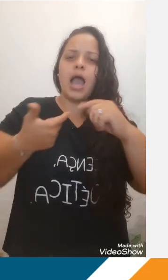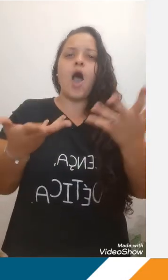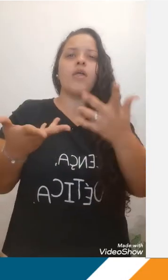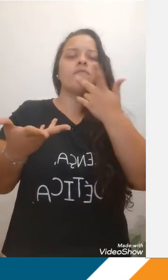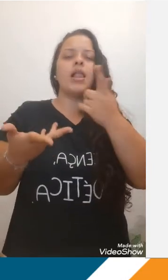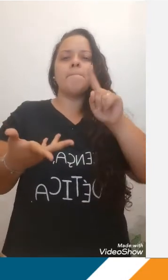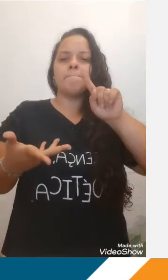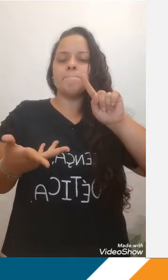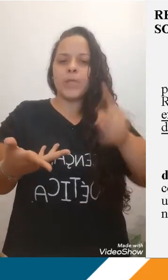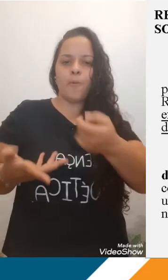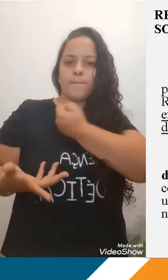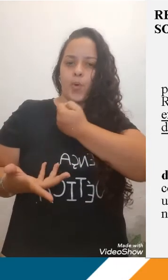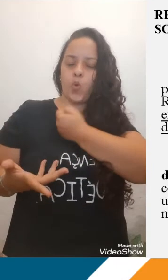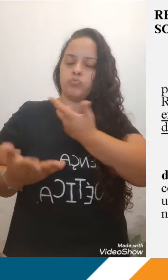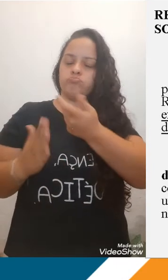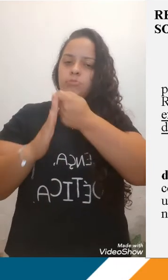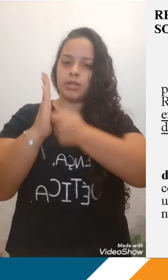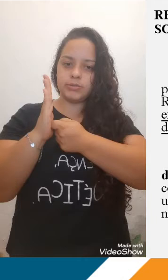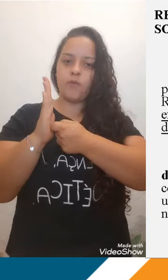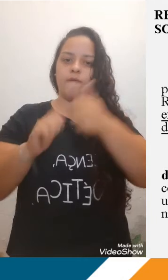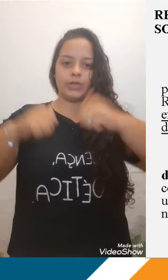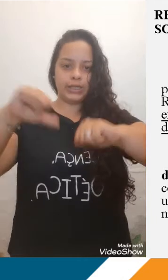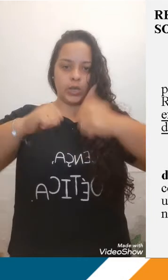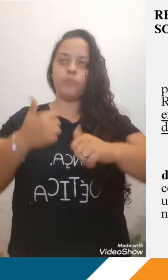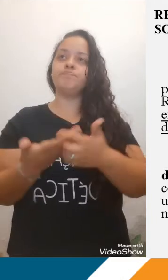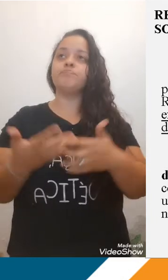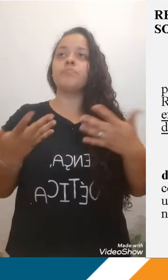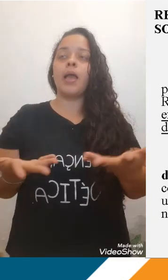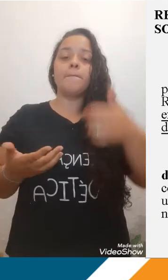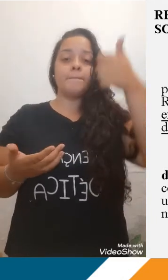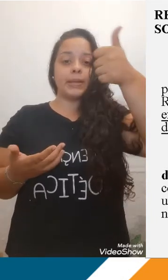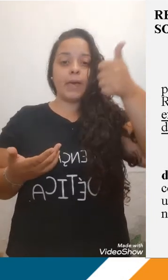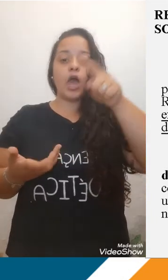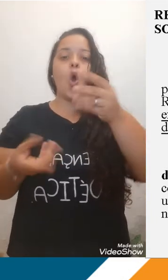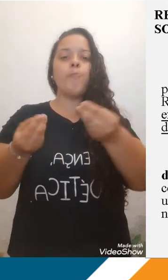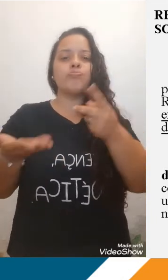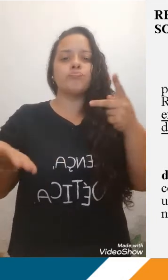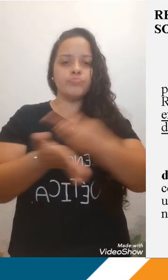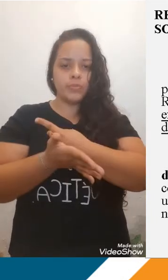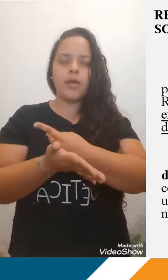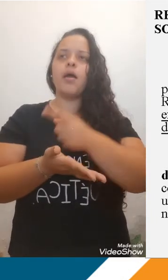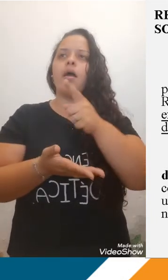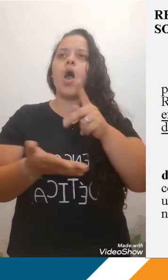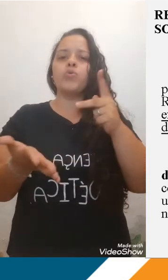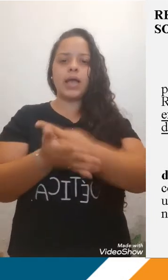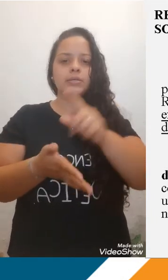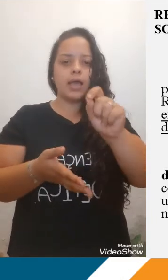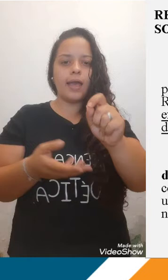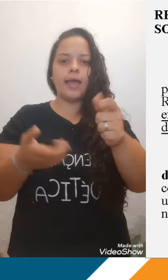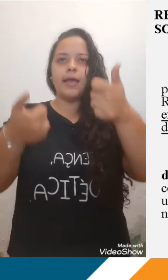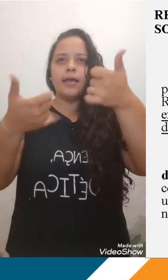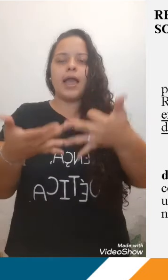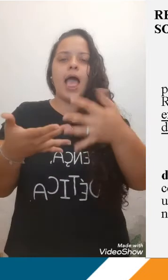dentro do seu critério de avaliação. Primeiramente, o repertório sociocultural, ele funciona como um requisito para